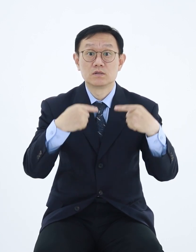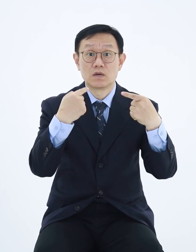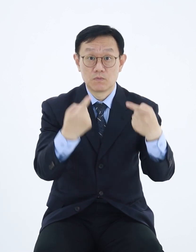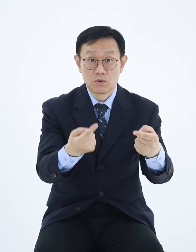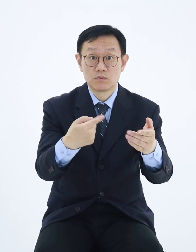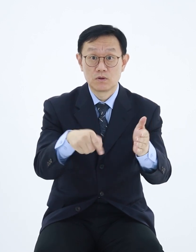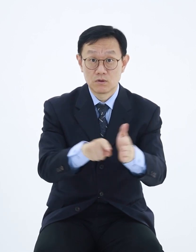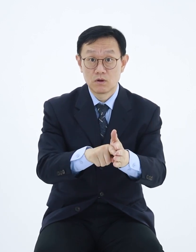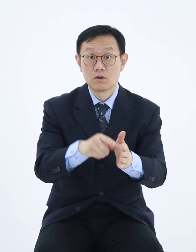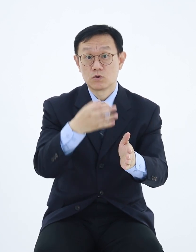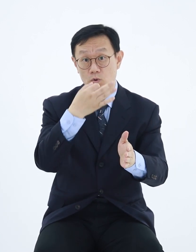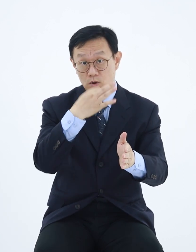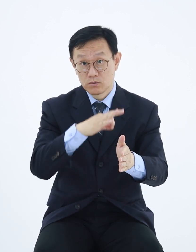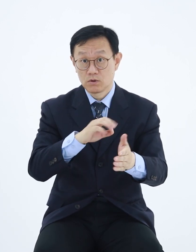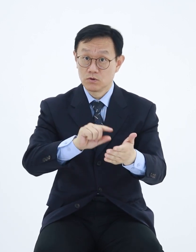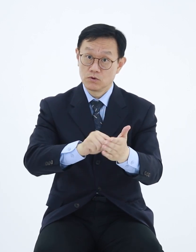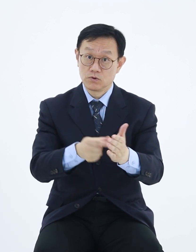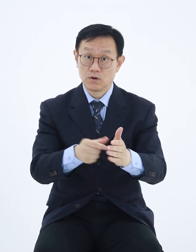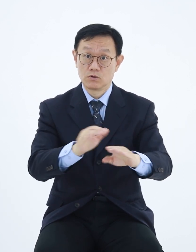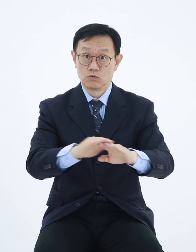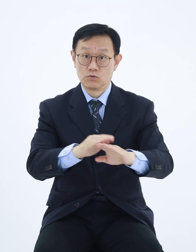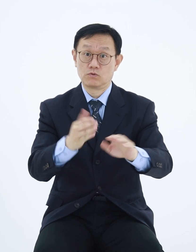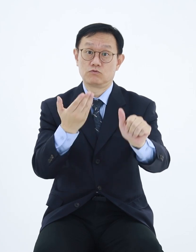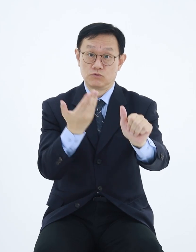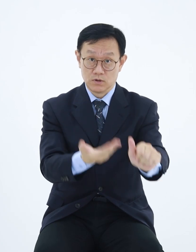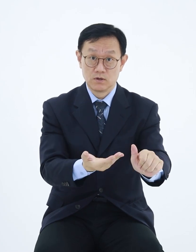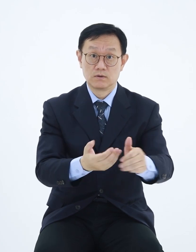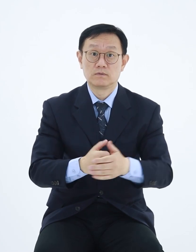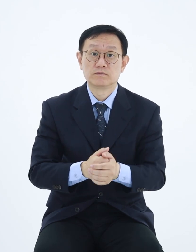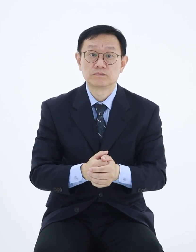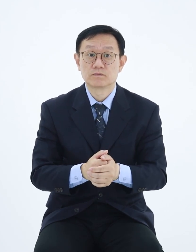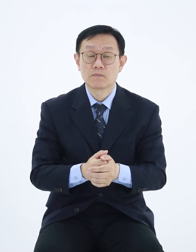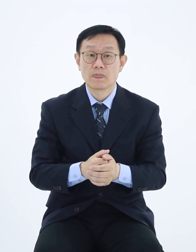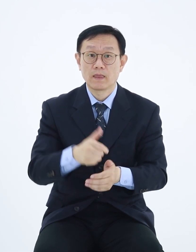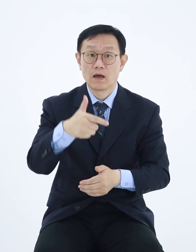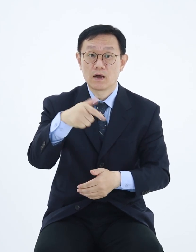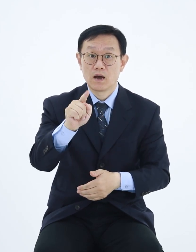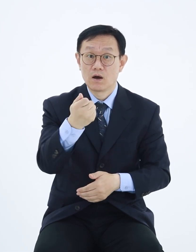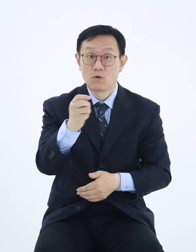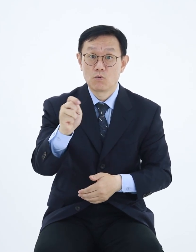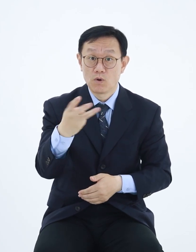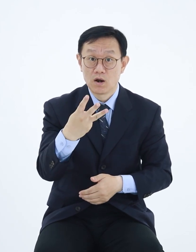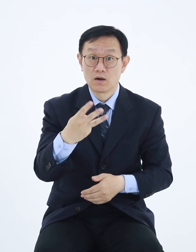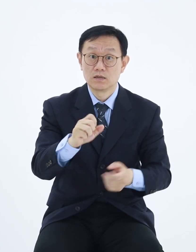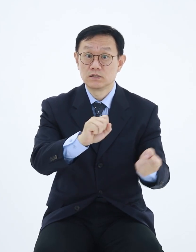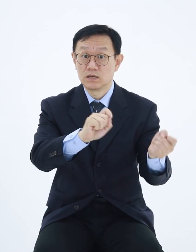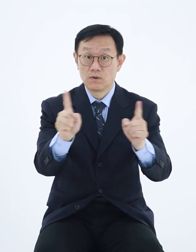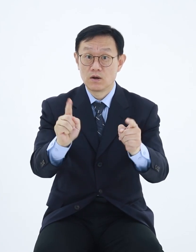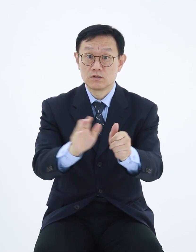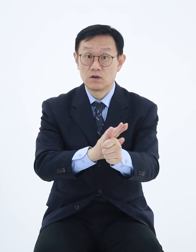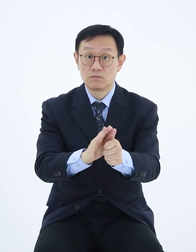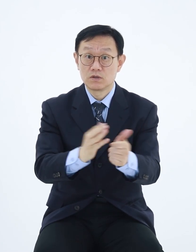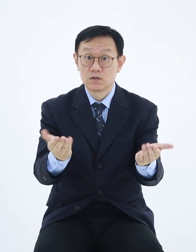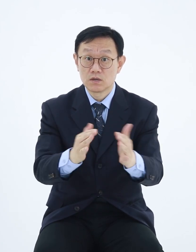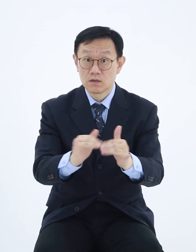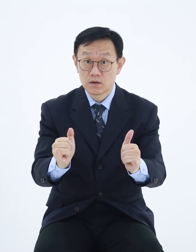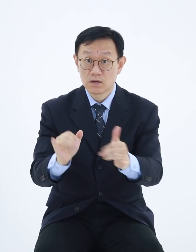있도록 효과적이고 적절한 조치를 취해야 한다. 가활과 재활 서비스에 종사하는 사람들을 위한 지속적인 교육을